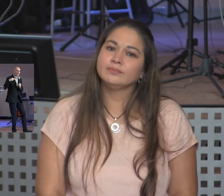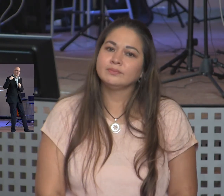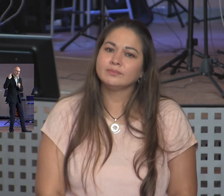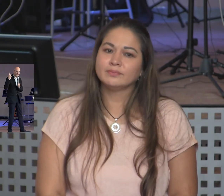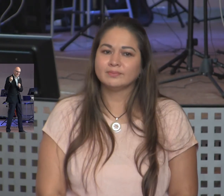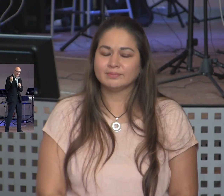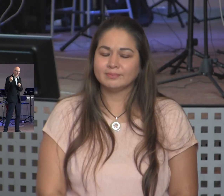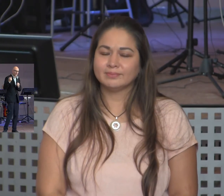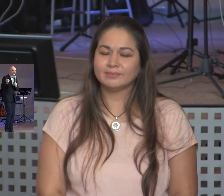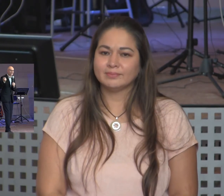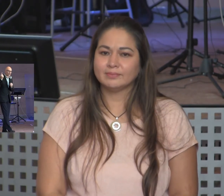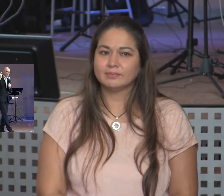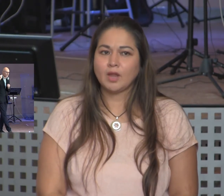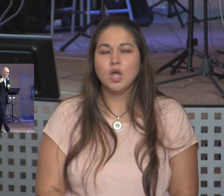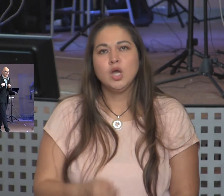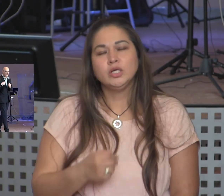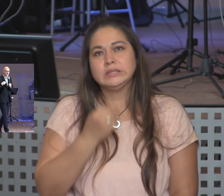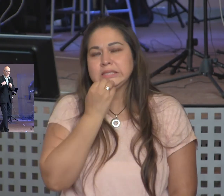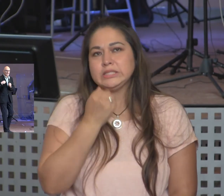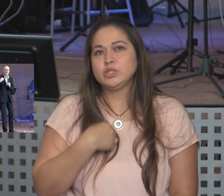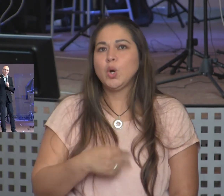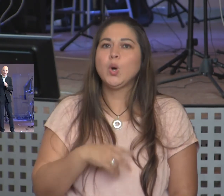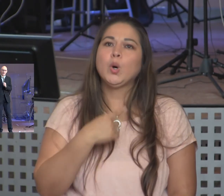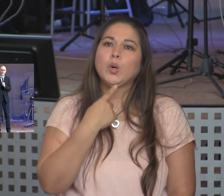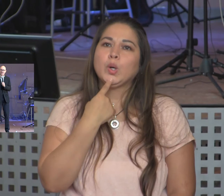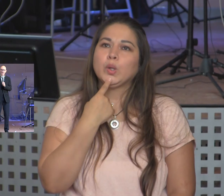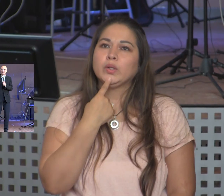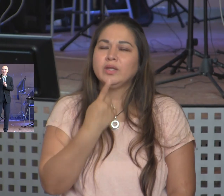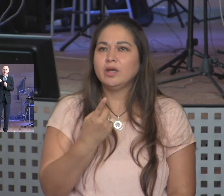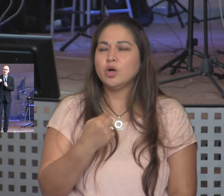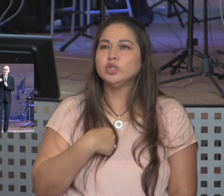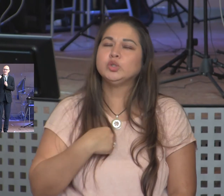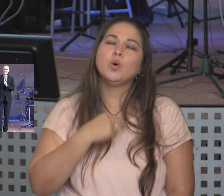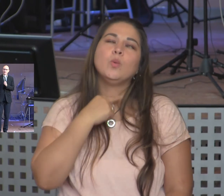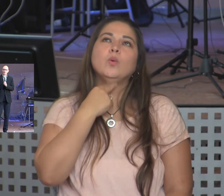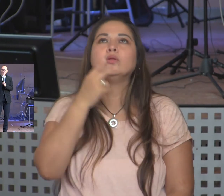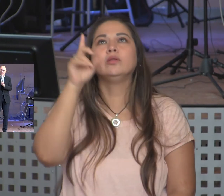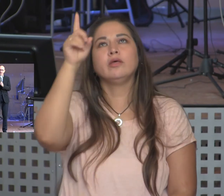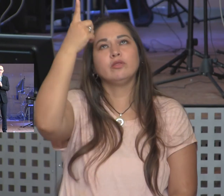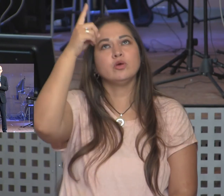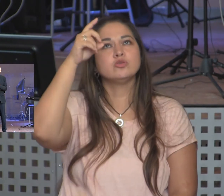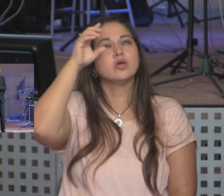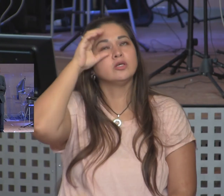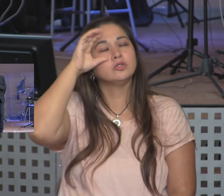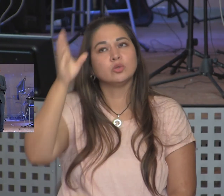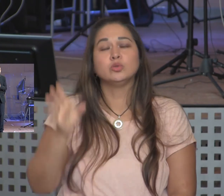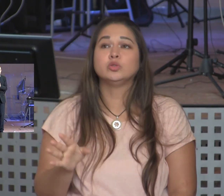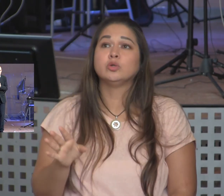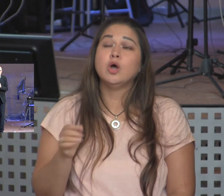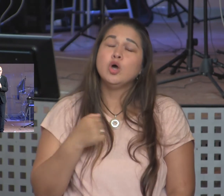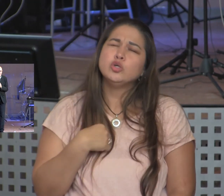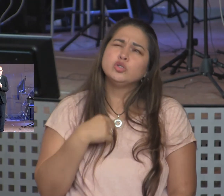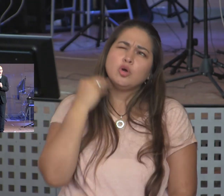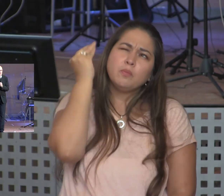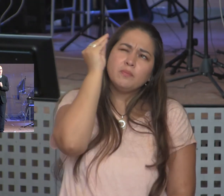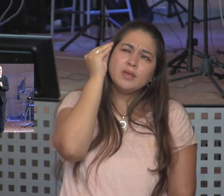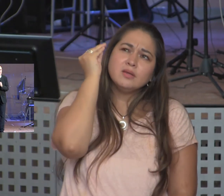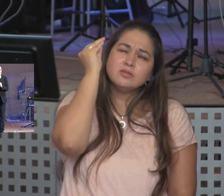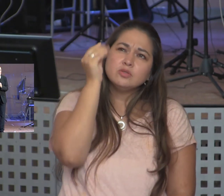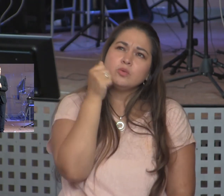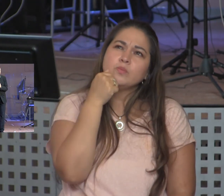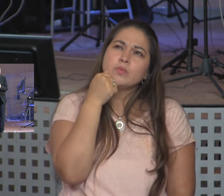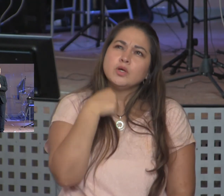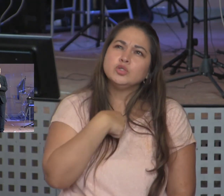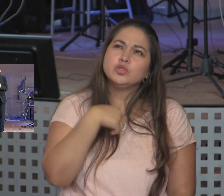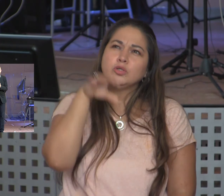yo analizo, yo considero y entonces veo si lo aplico. Tú no has oído